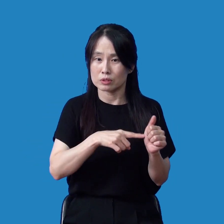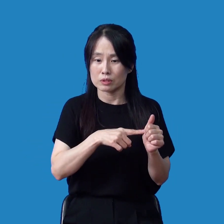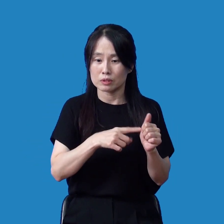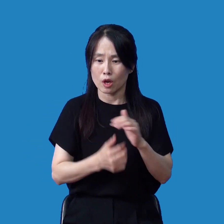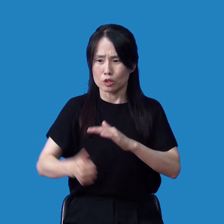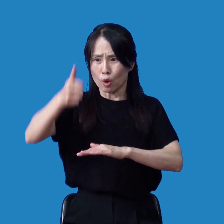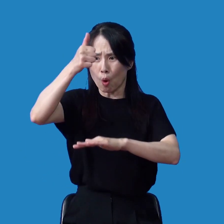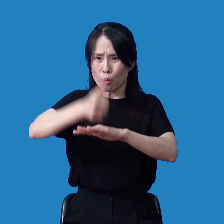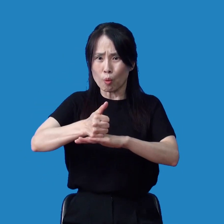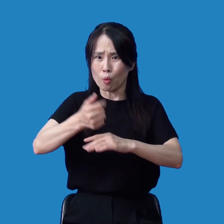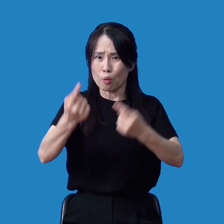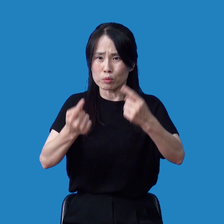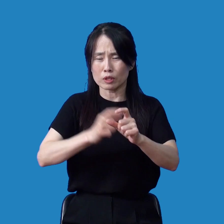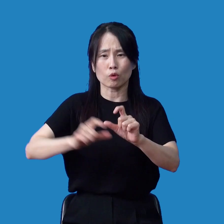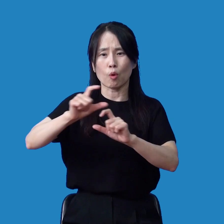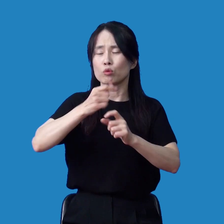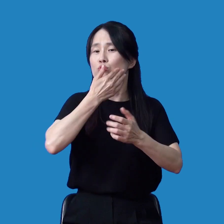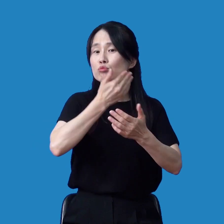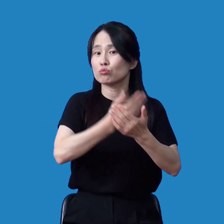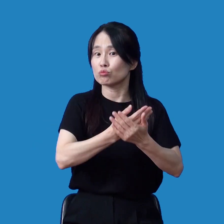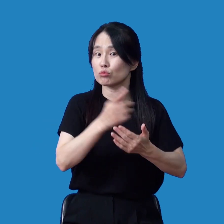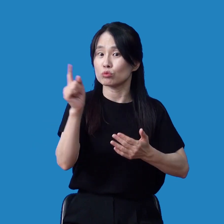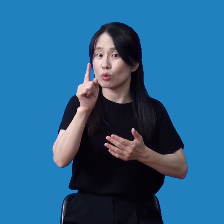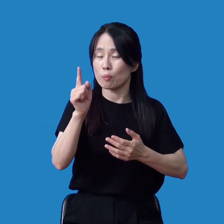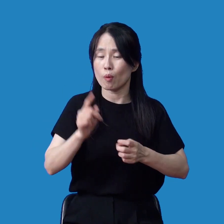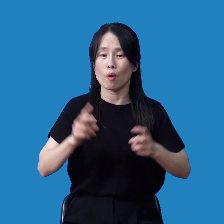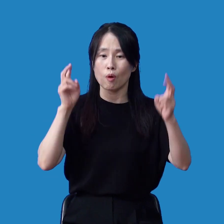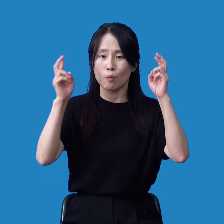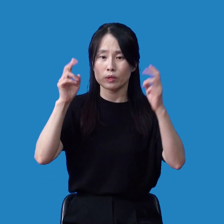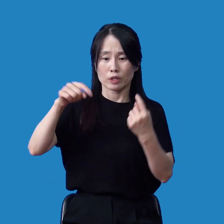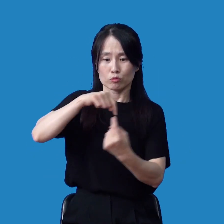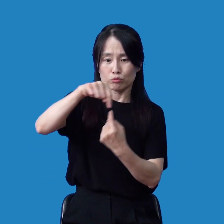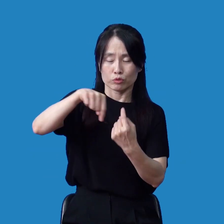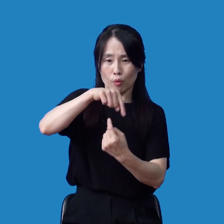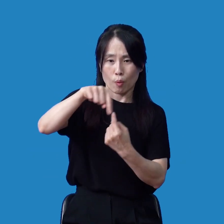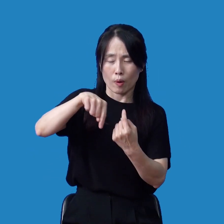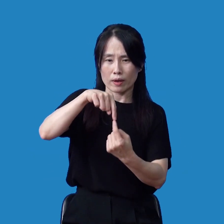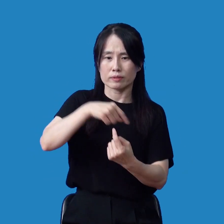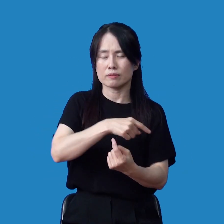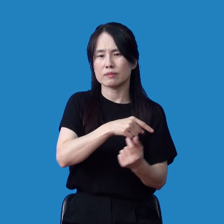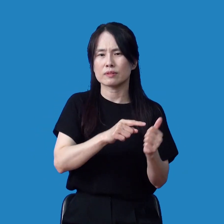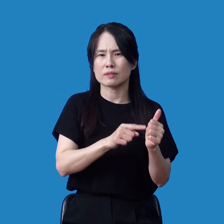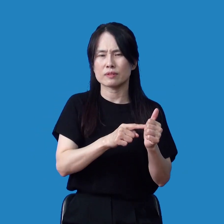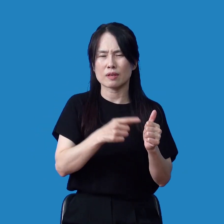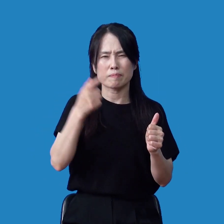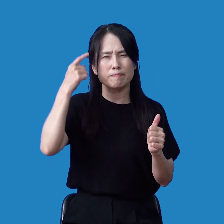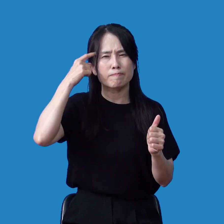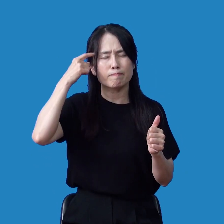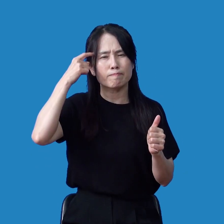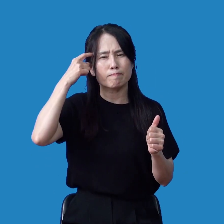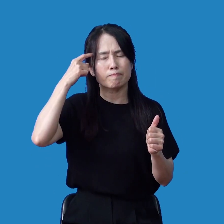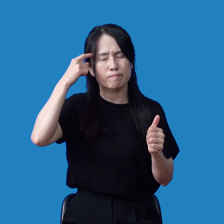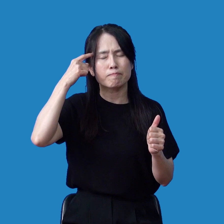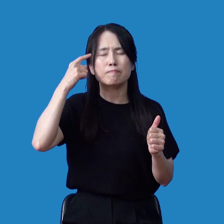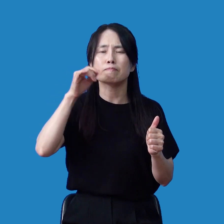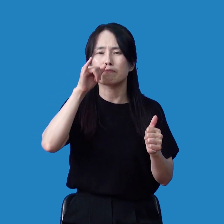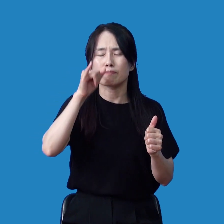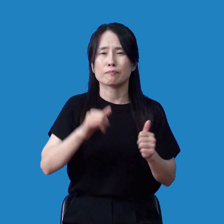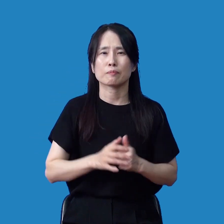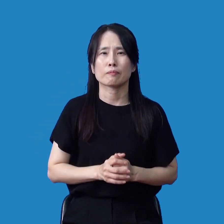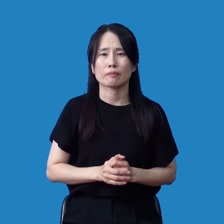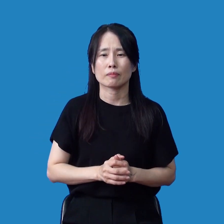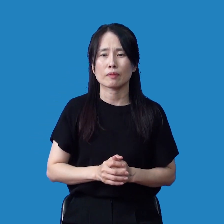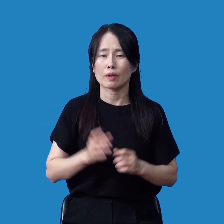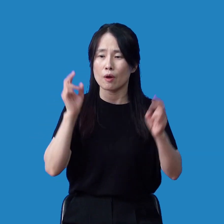성공했다는 그것보다 더 중요한 것이 기업을 운영하는 그런 자기의 철학이었습니다. 그런